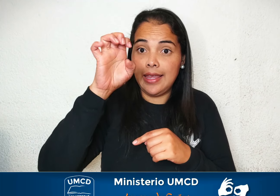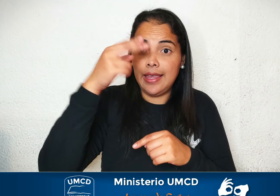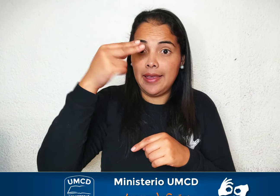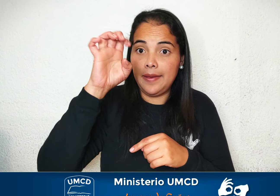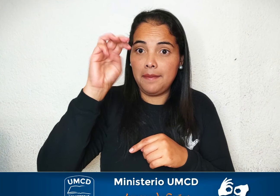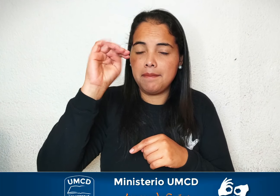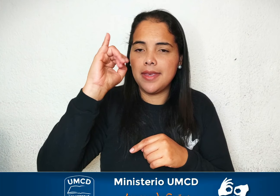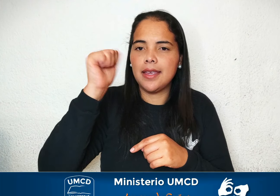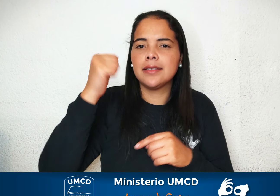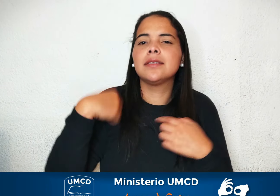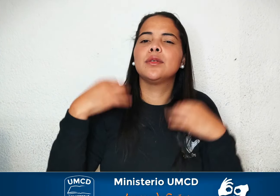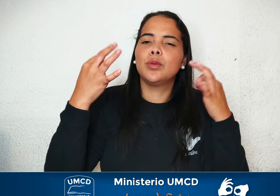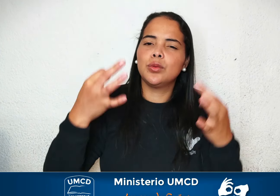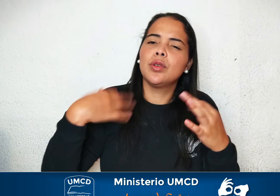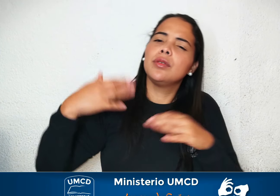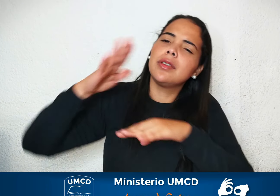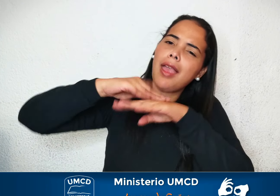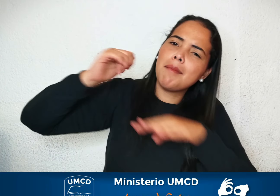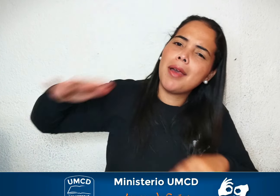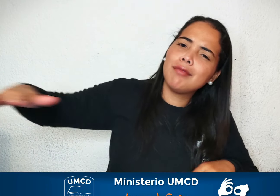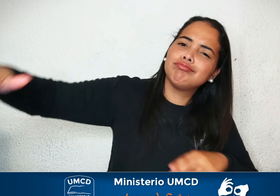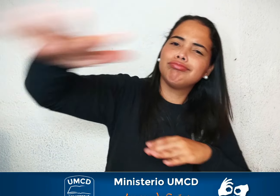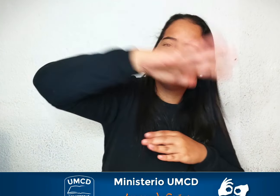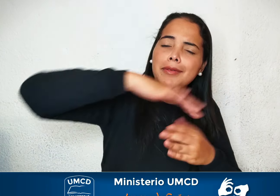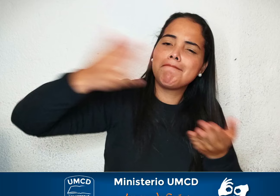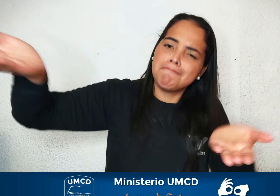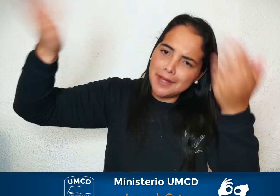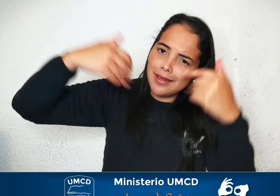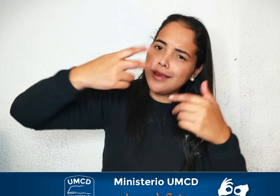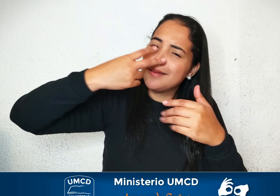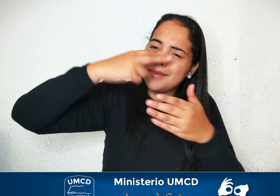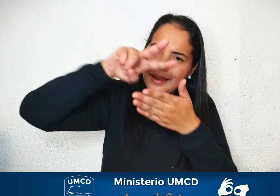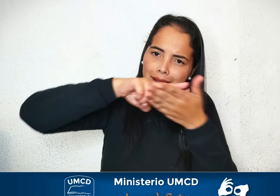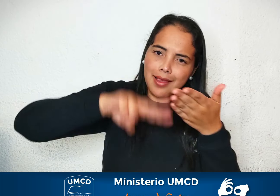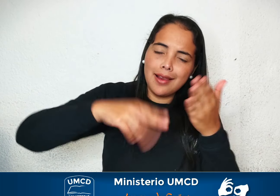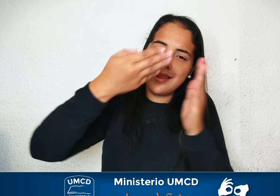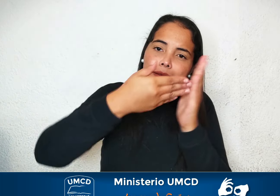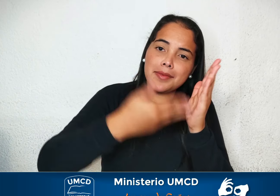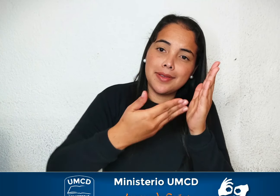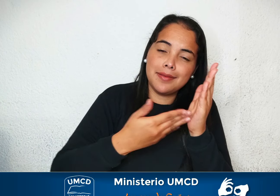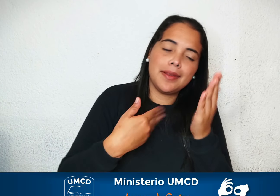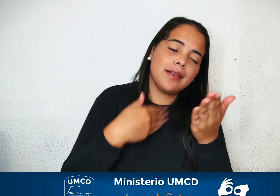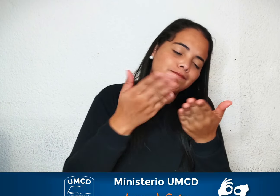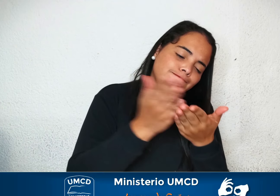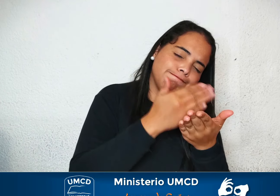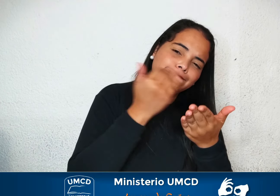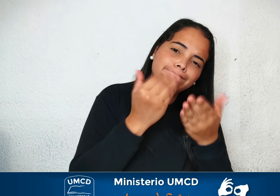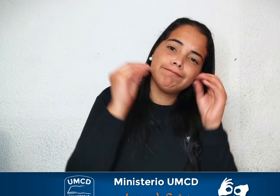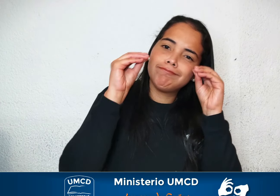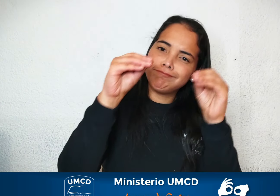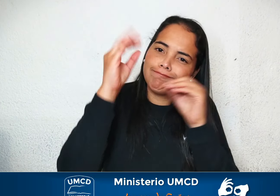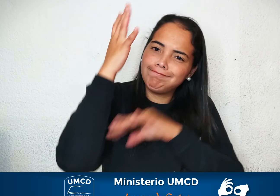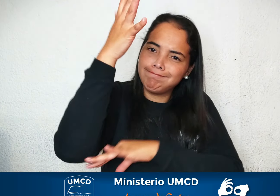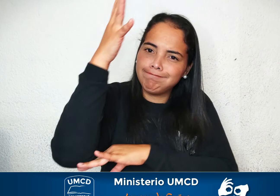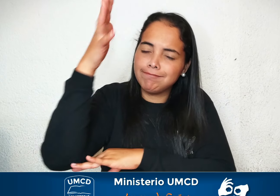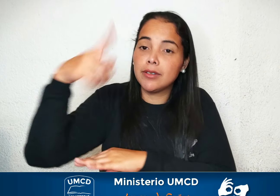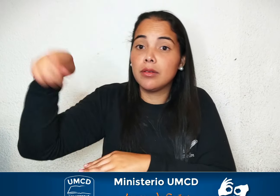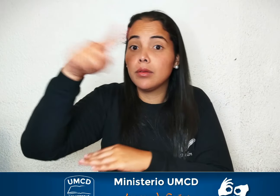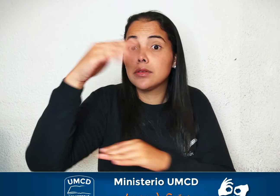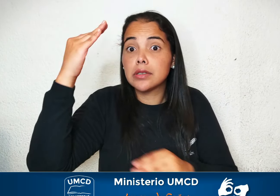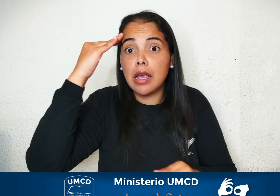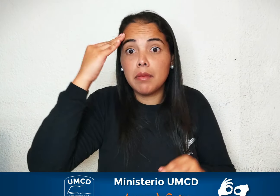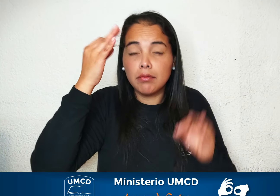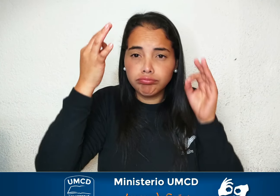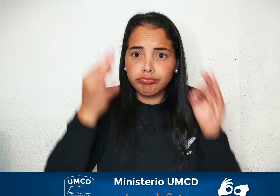Nehemías junto a Esdras habían llamado al pueblo para leer la Biblia, el Antiguo Testamento, exactamente